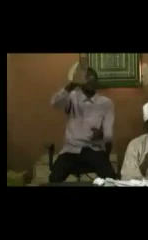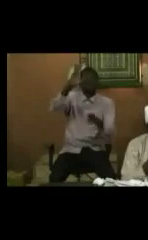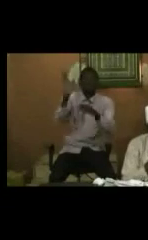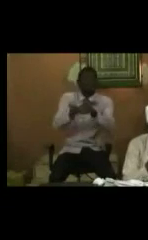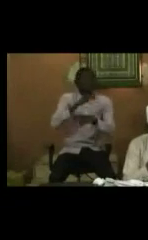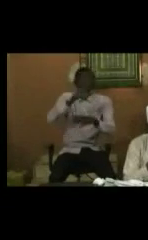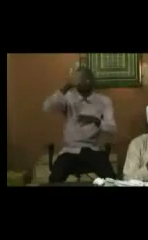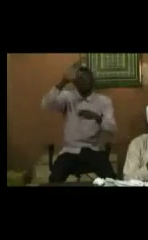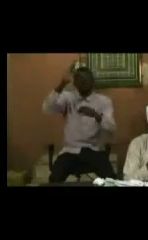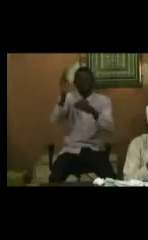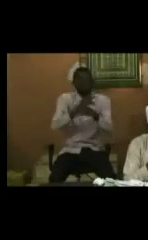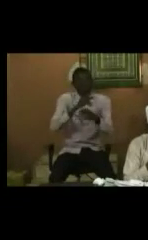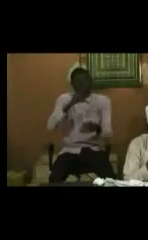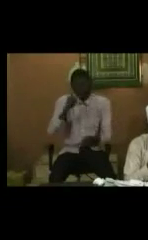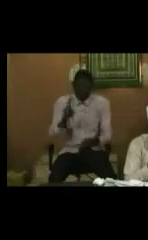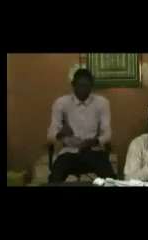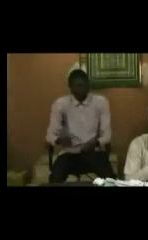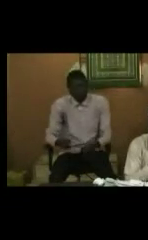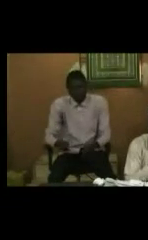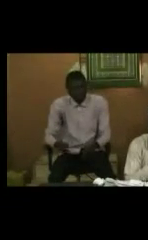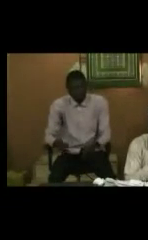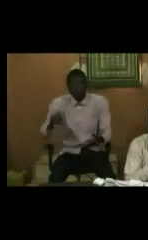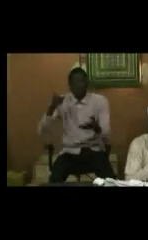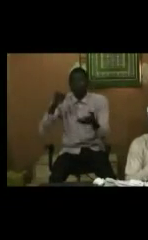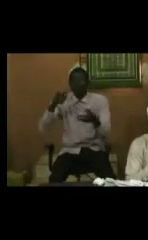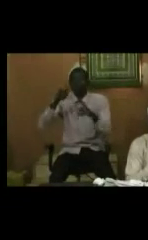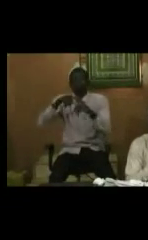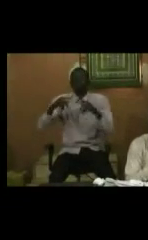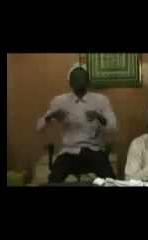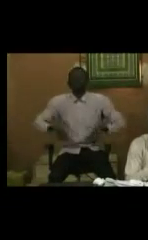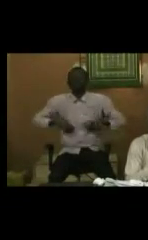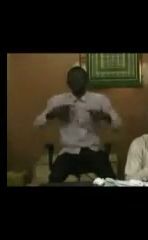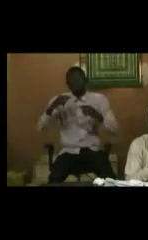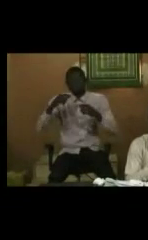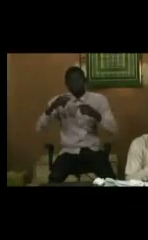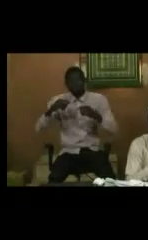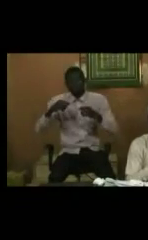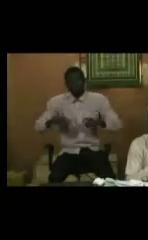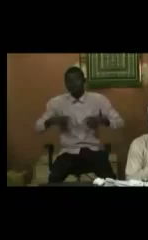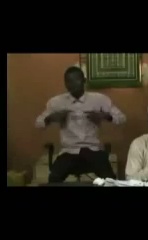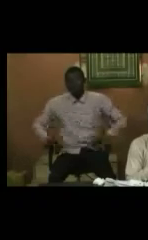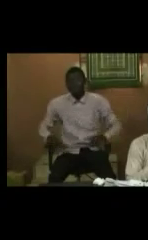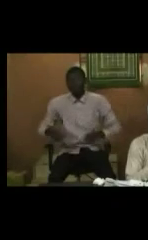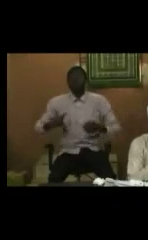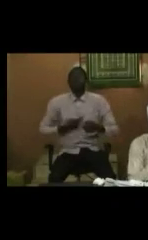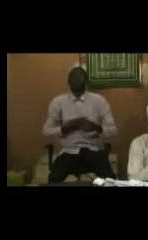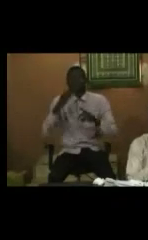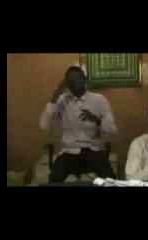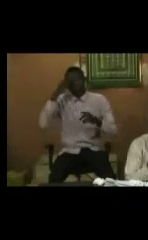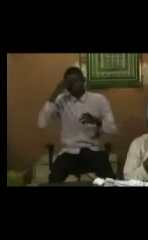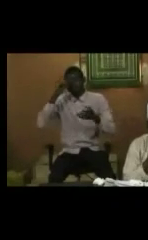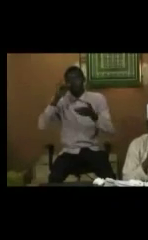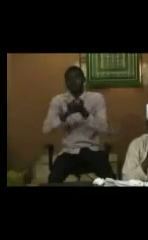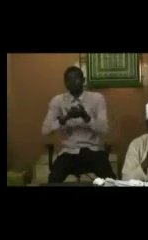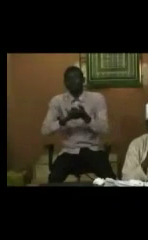yato suna o yato ko se fi we oro ta ma fa